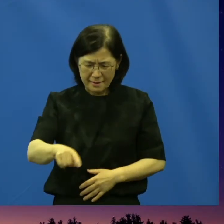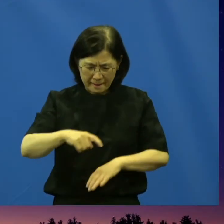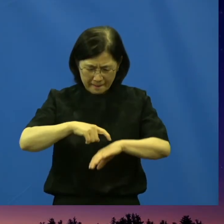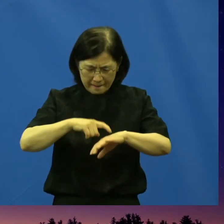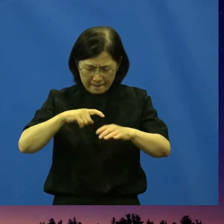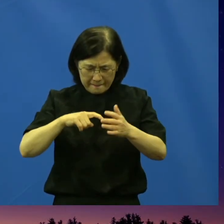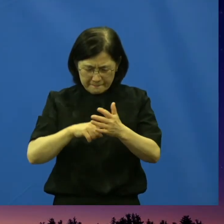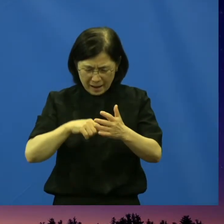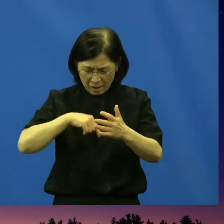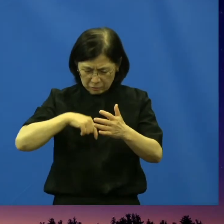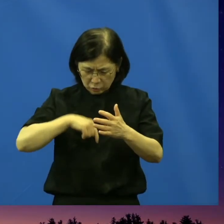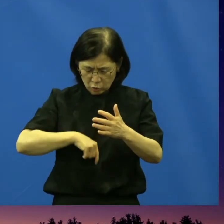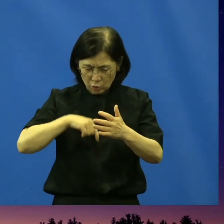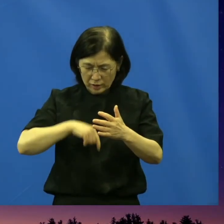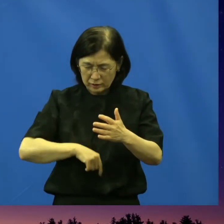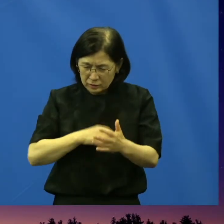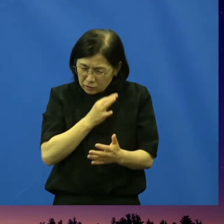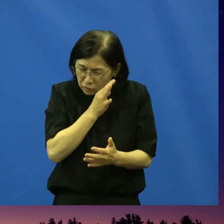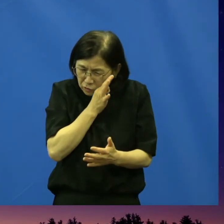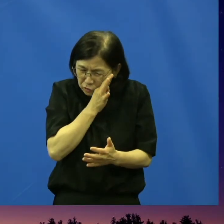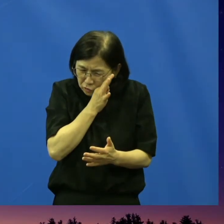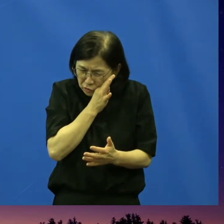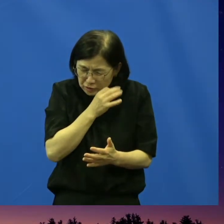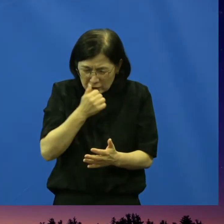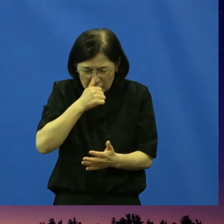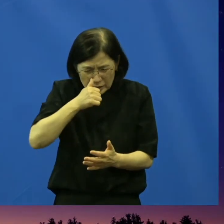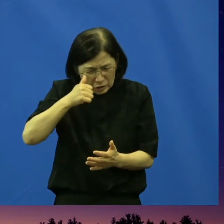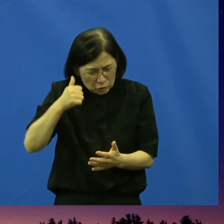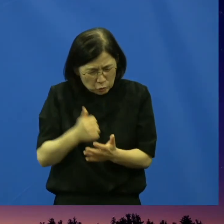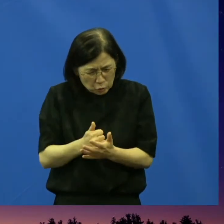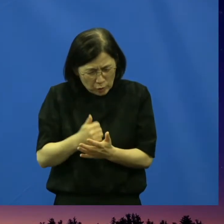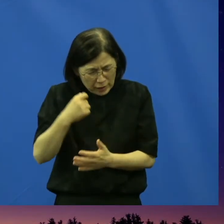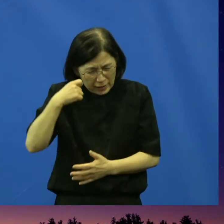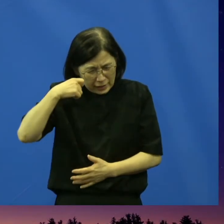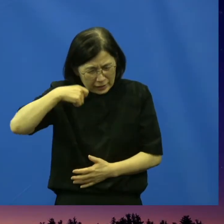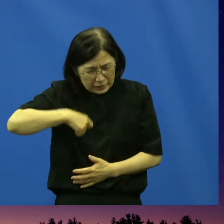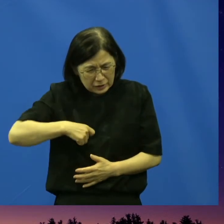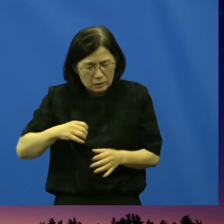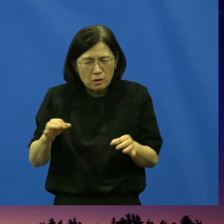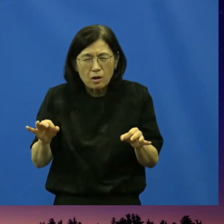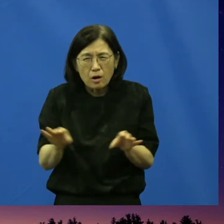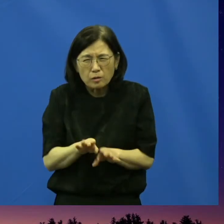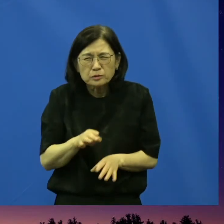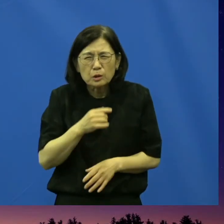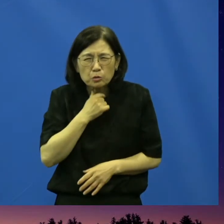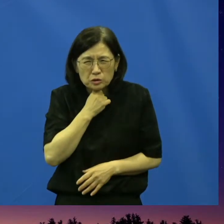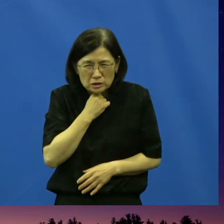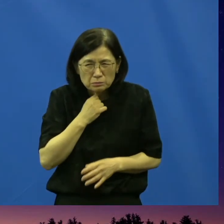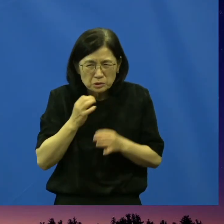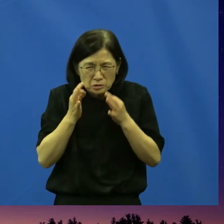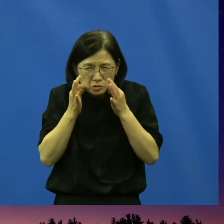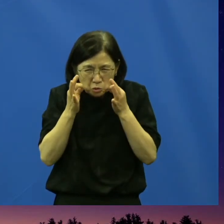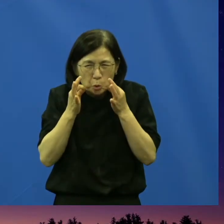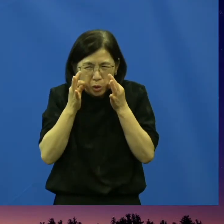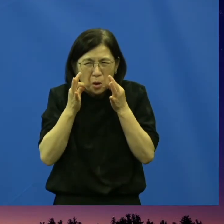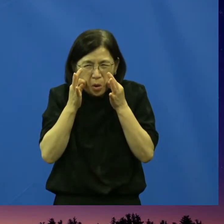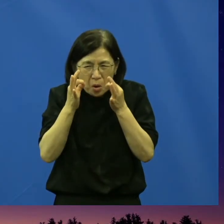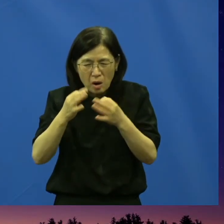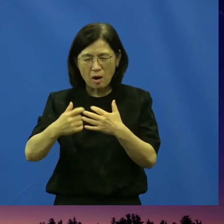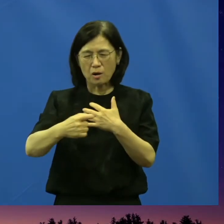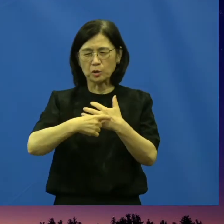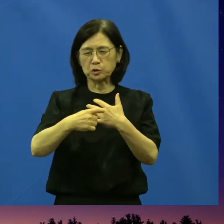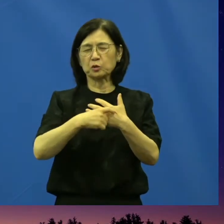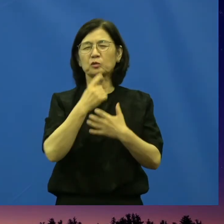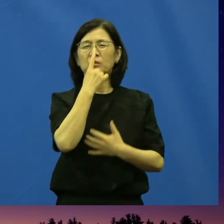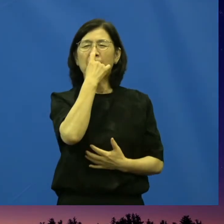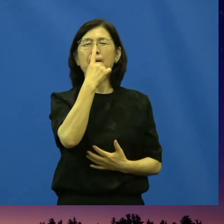이 수치심을, 그리고 죄책감을 지우고 싶은 인간의 본능, 그 노력일 수 있다는 거죠. 겉으로는 굉장히